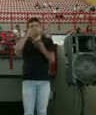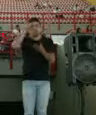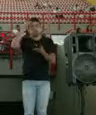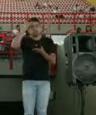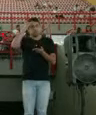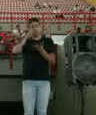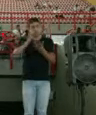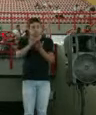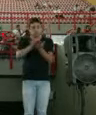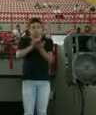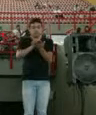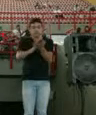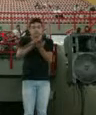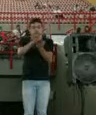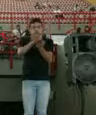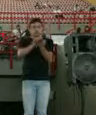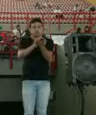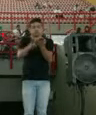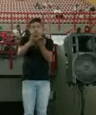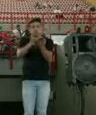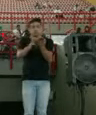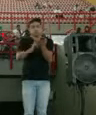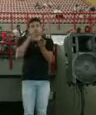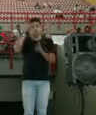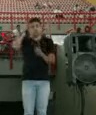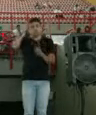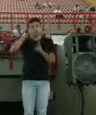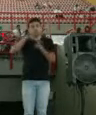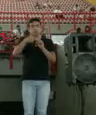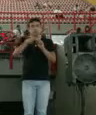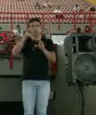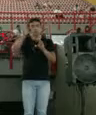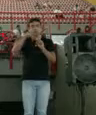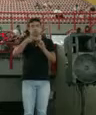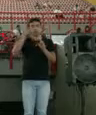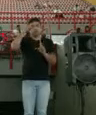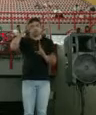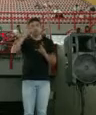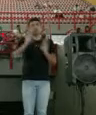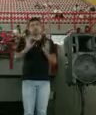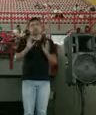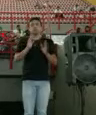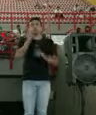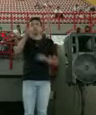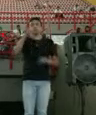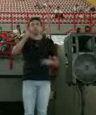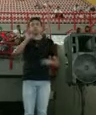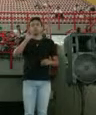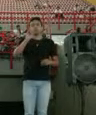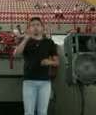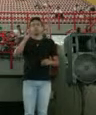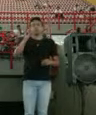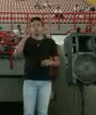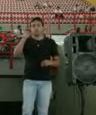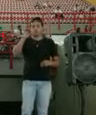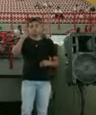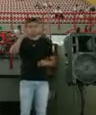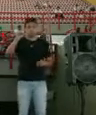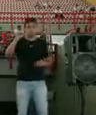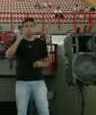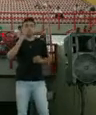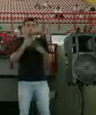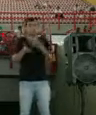anticoncepcional, aprenda já desde já, tá certo? Ó, o anticoncepcional, independente de qual seja ele,